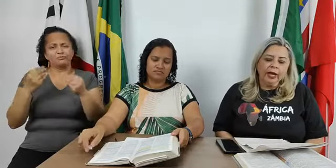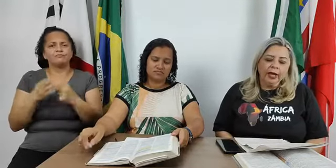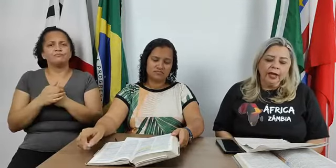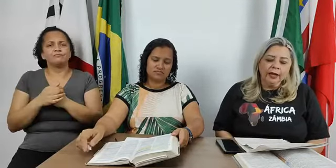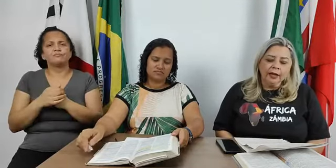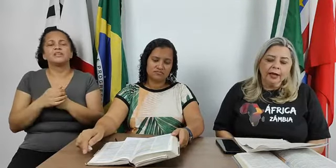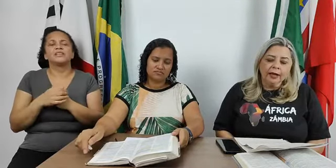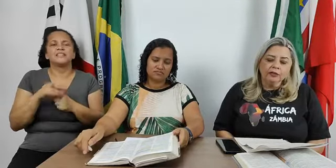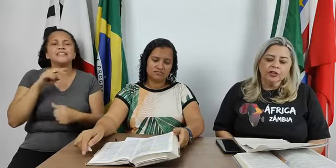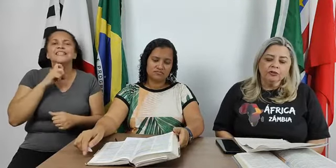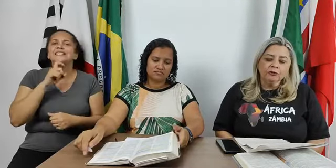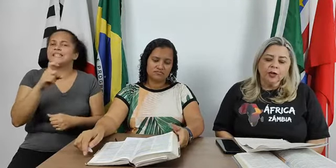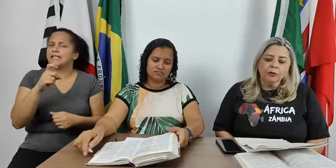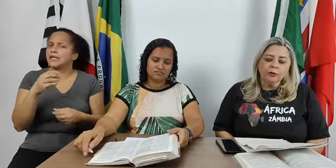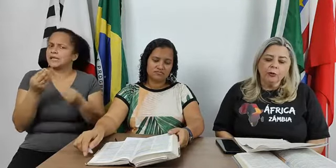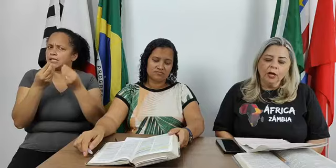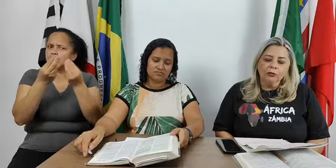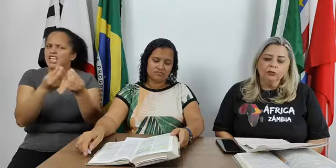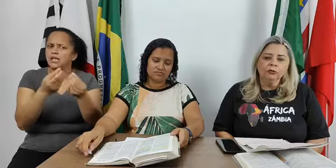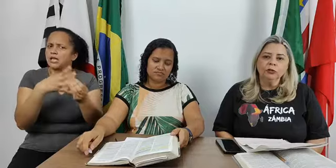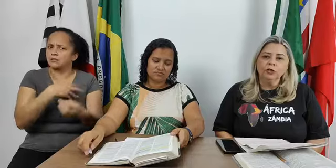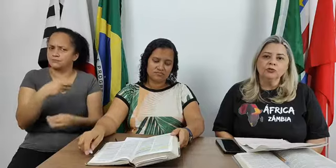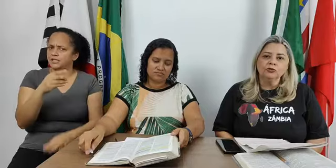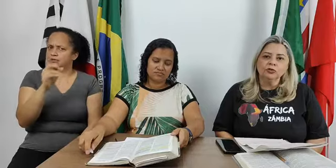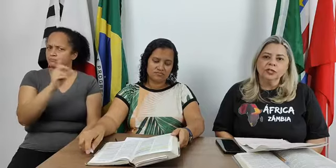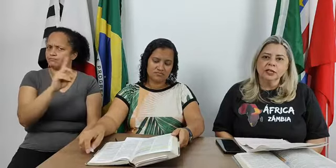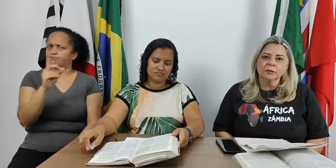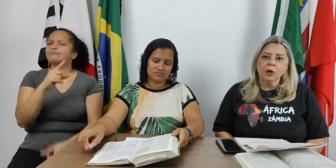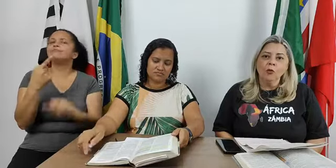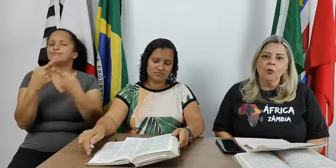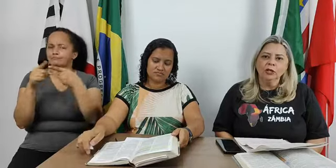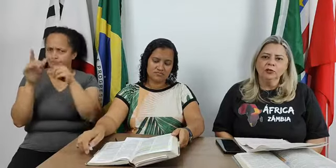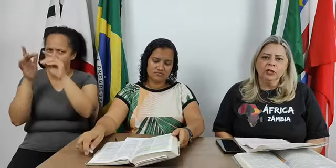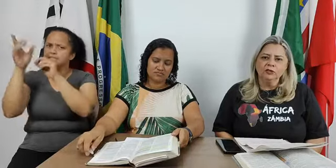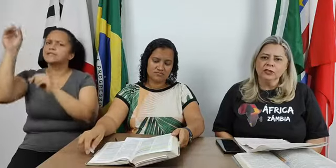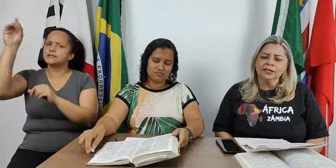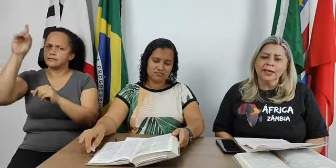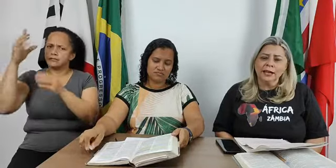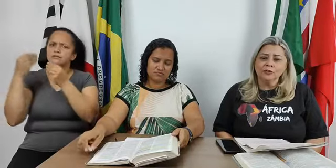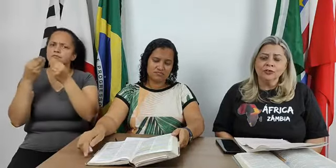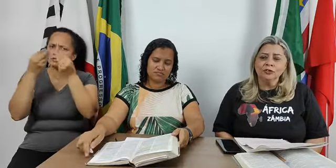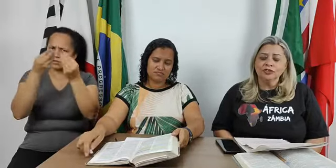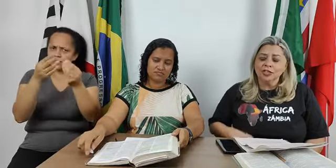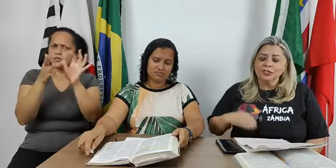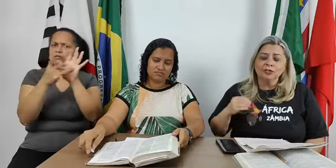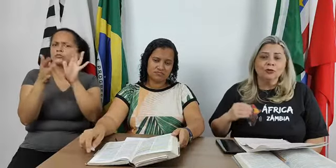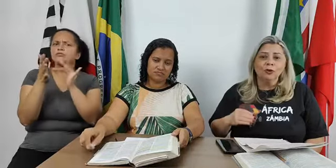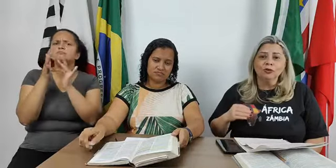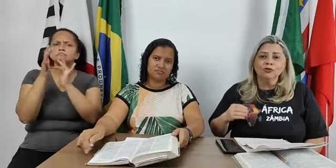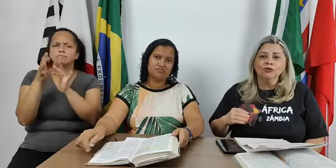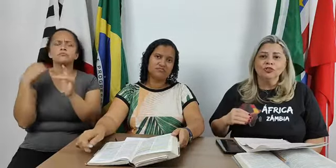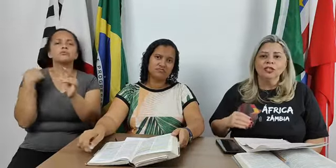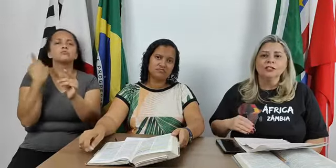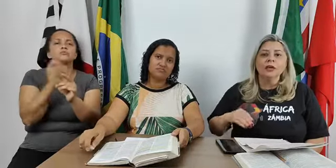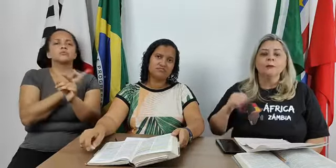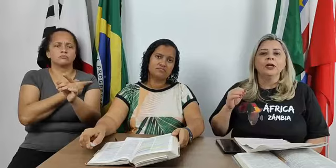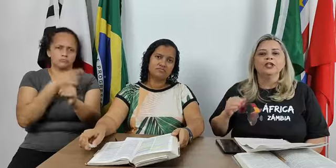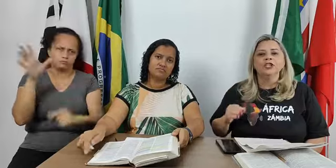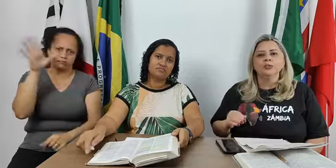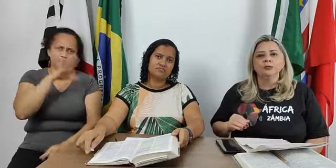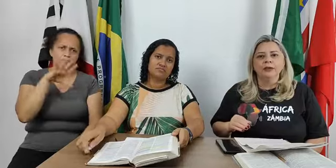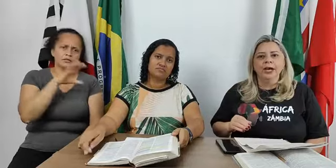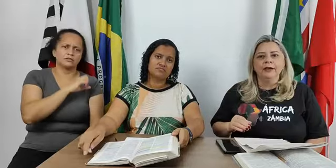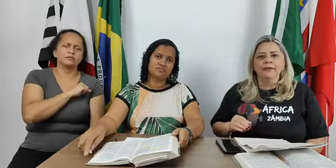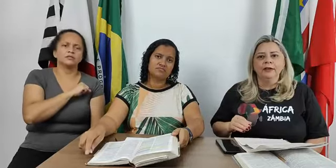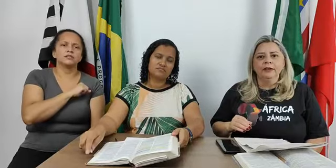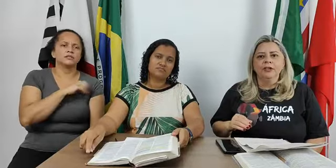Então a gente vê o quanto Deus nos ama, o quanto Deus dá-nos chance todos os dias para a